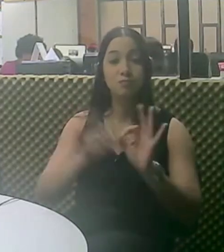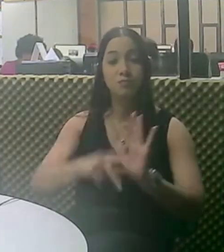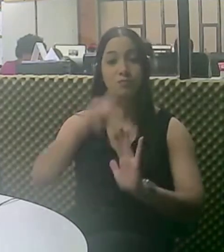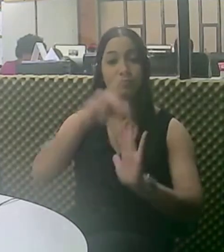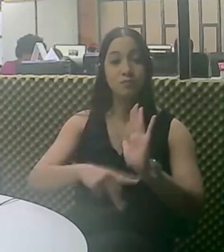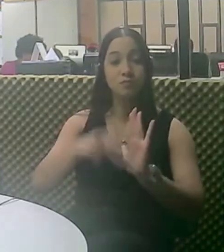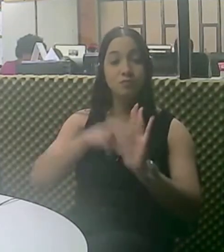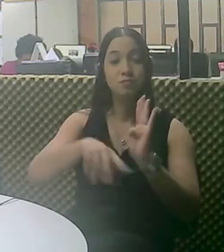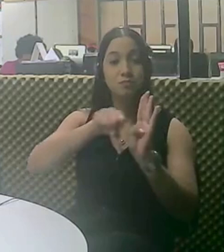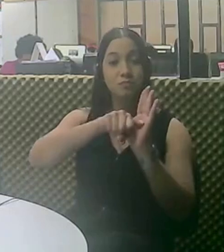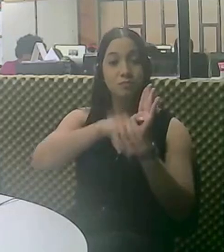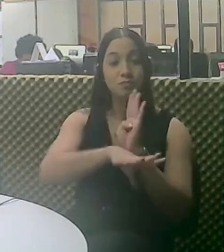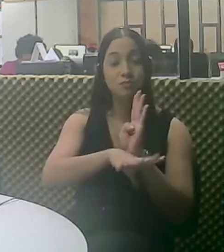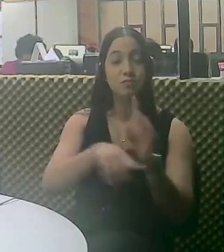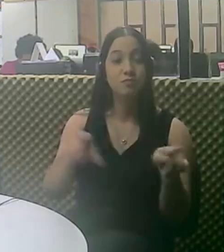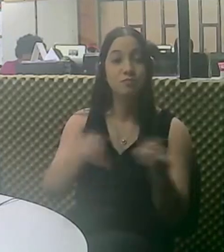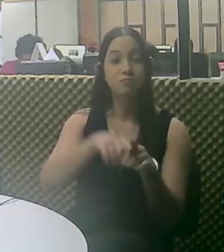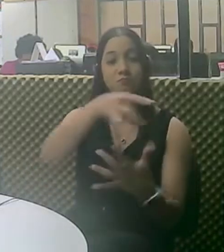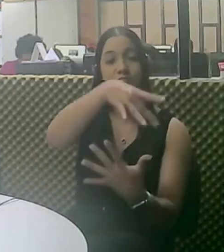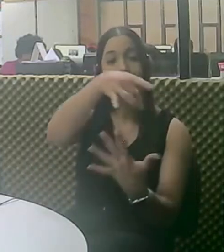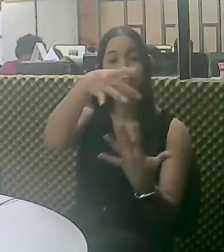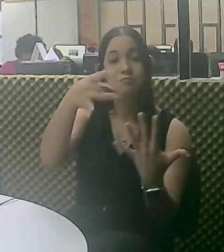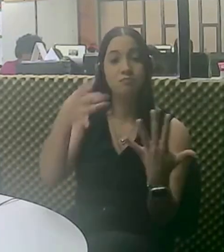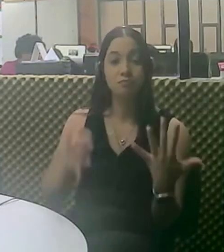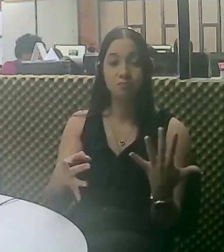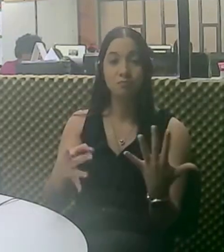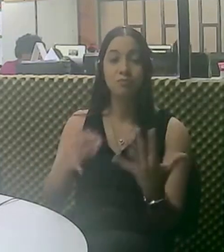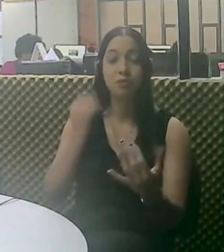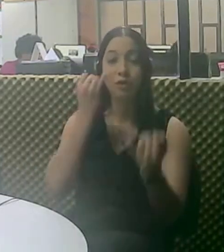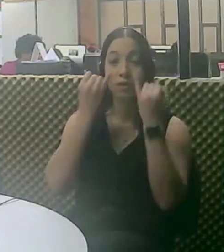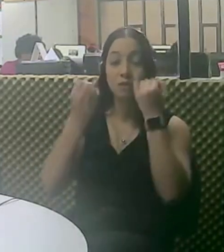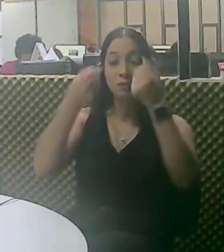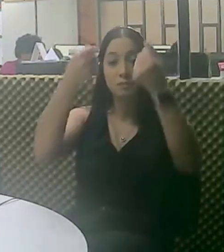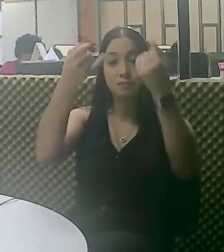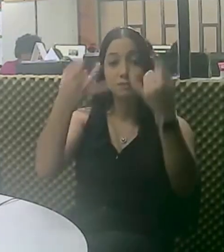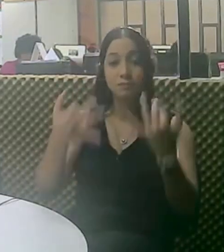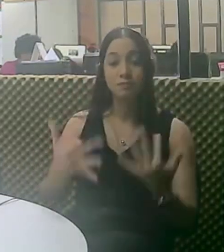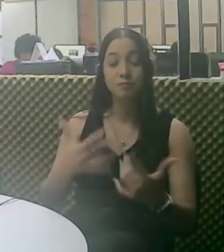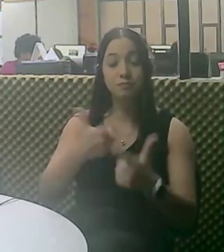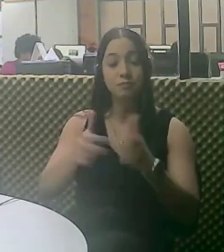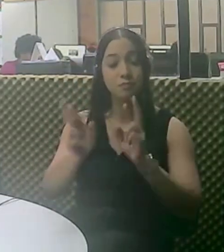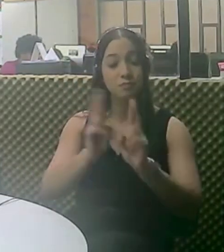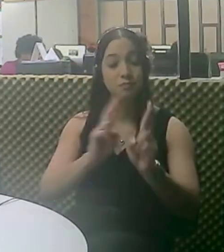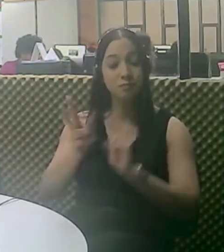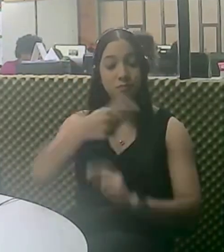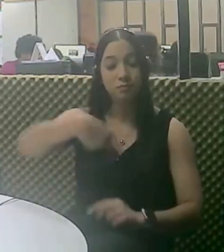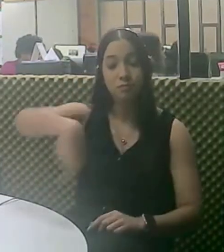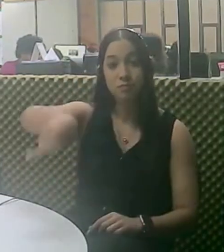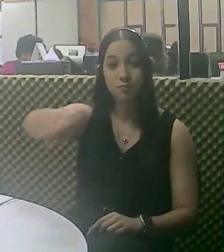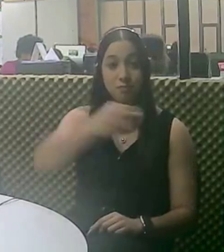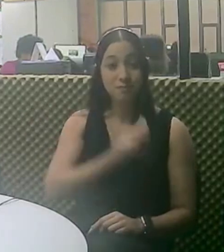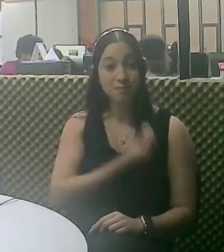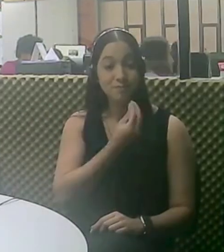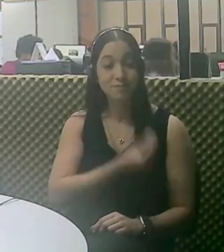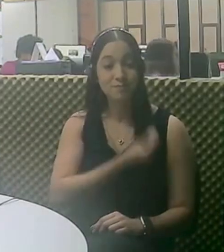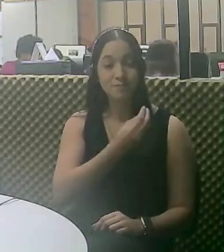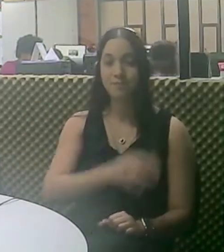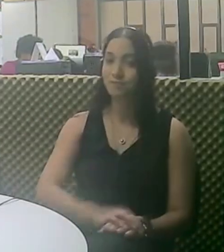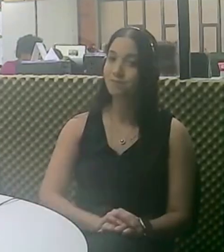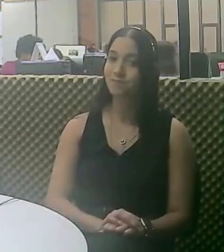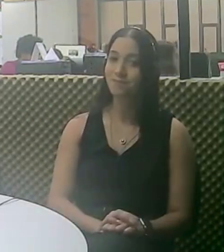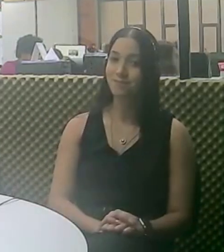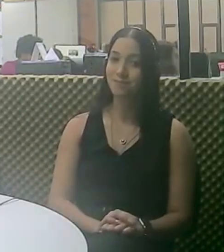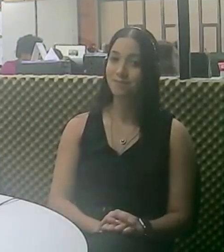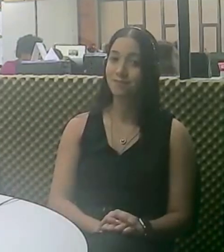programas, projetos, benefícios e ainda dar instruções para solucionar demandas apresentadas pela